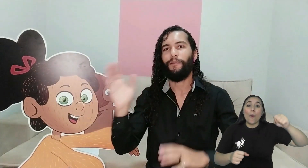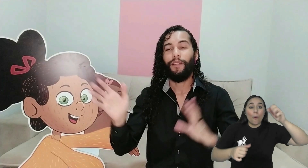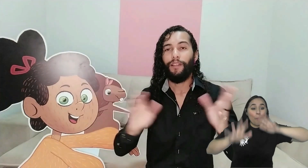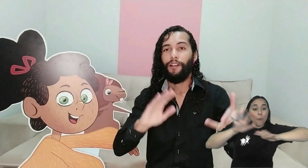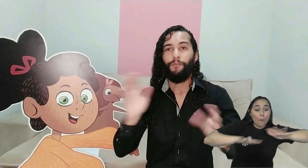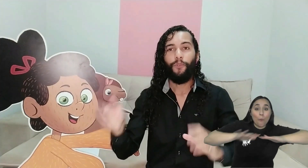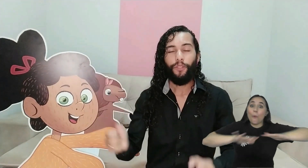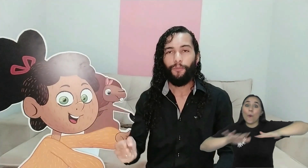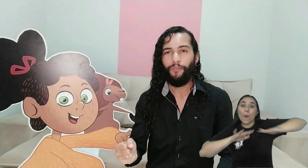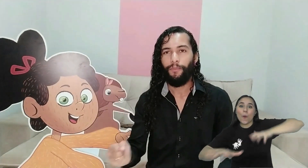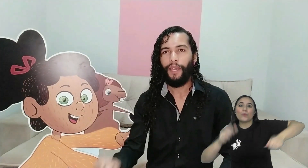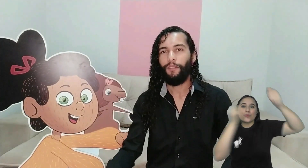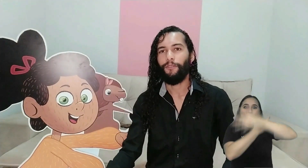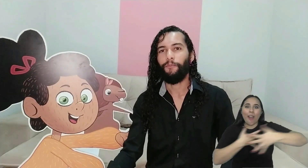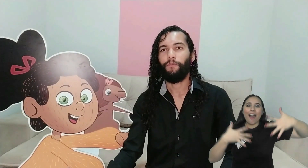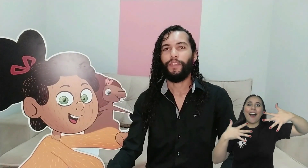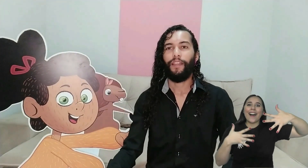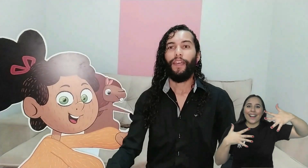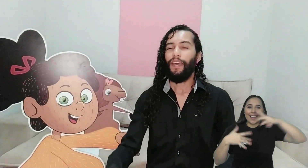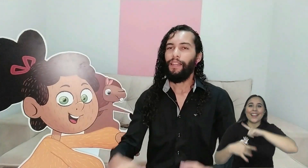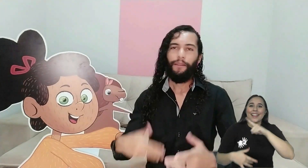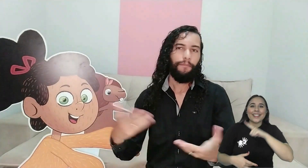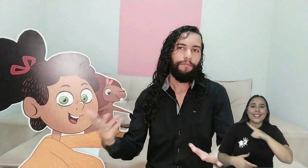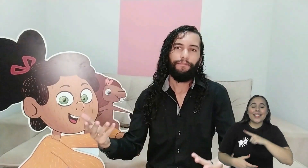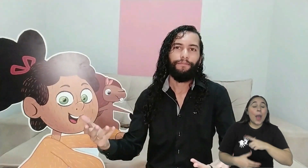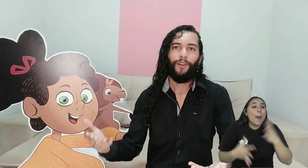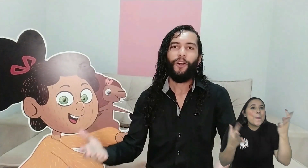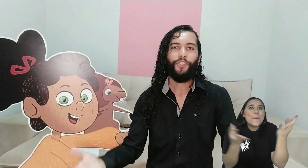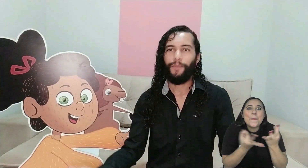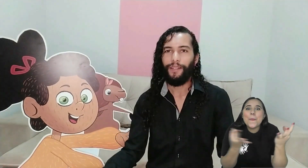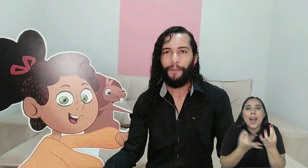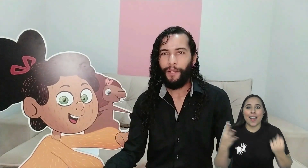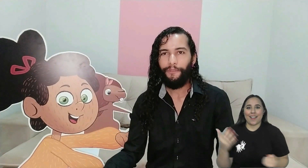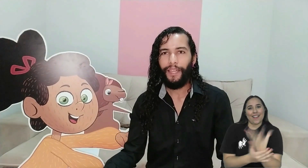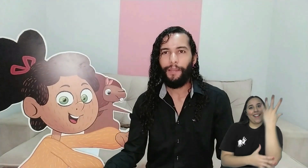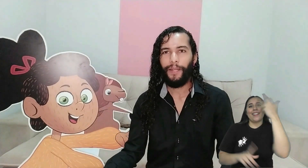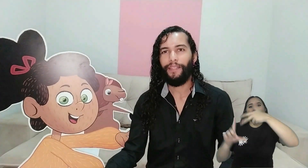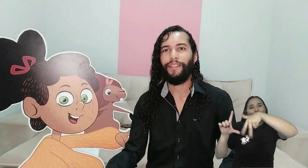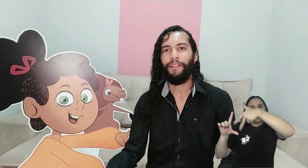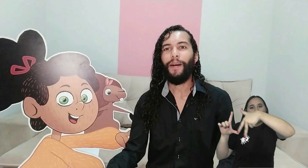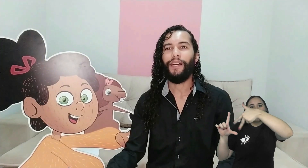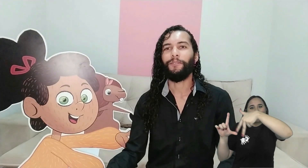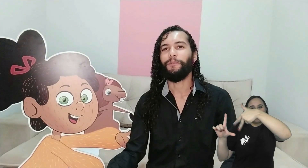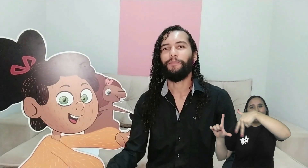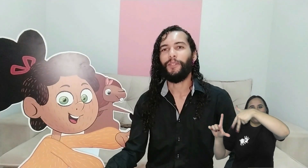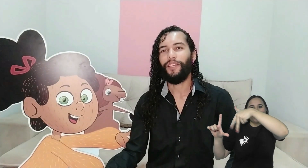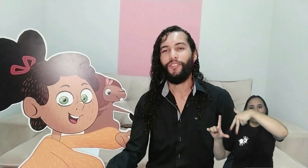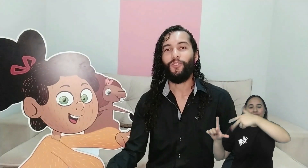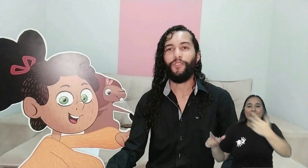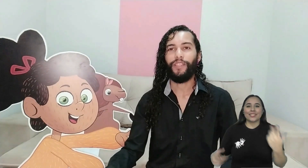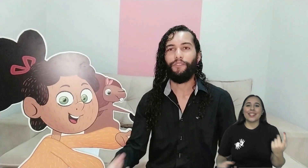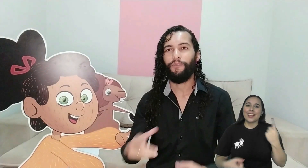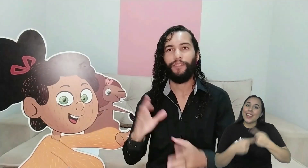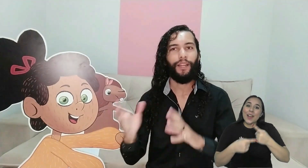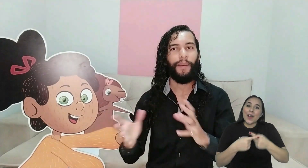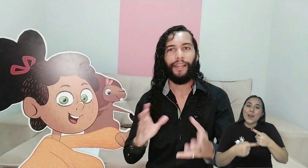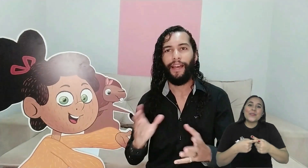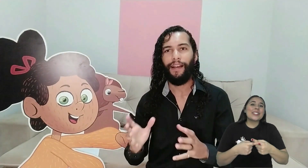ter muito movimento, ela é ótima, é perfeita para desenho animado, porque a gente consegue trabalhar